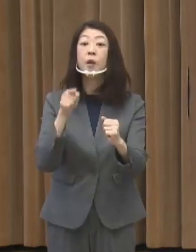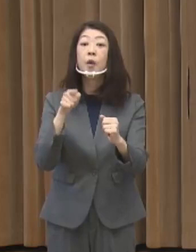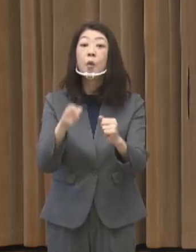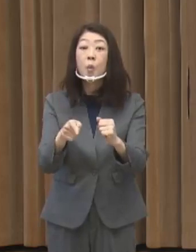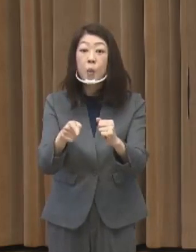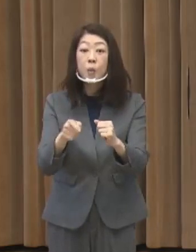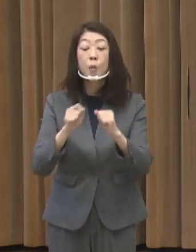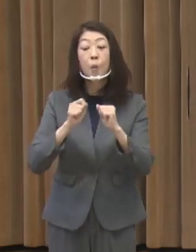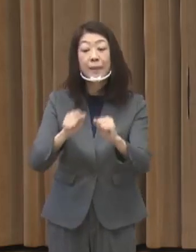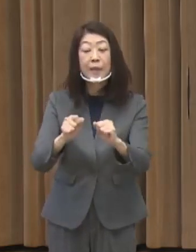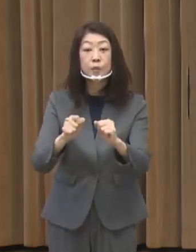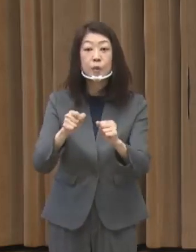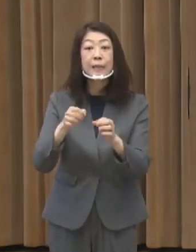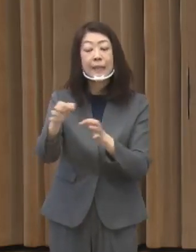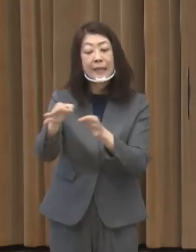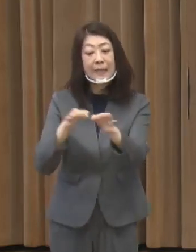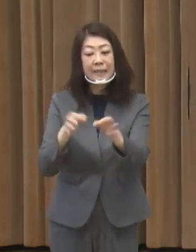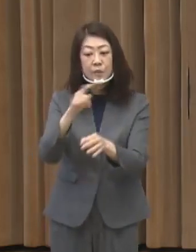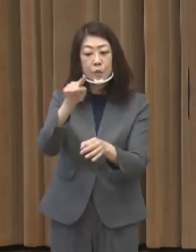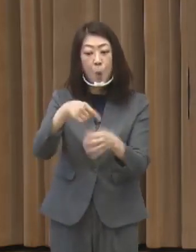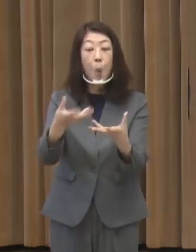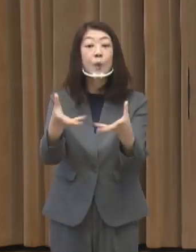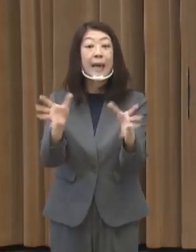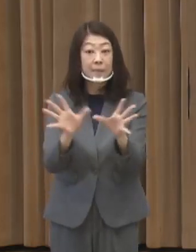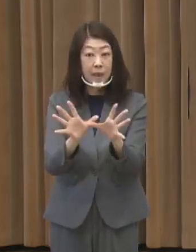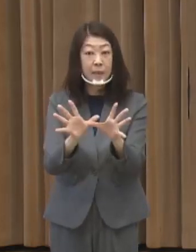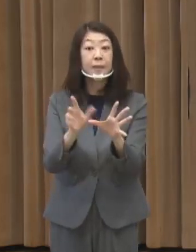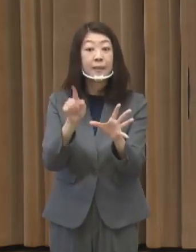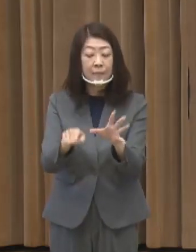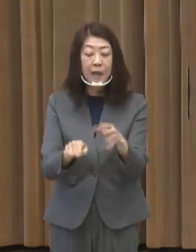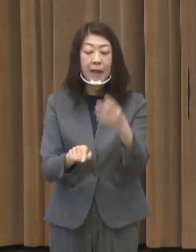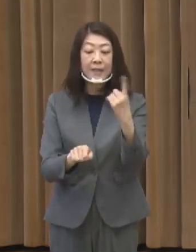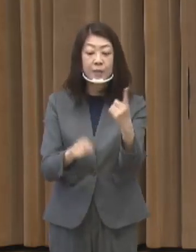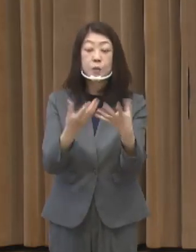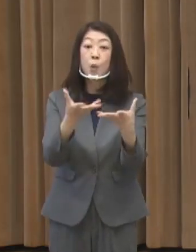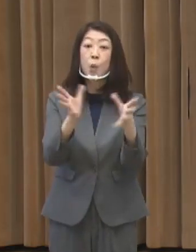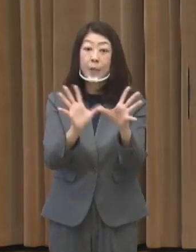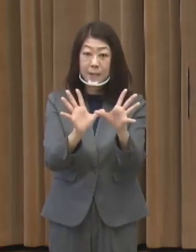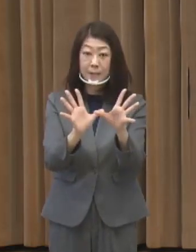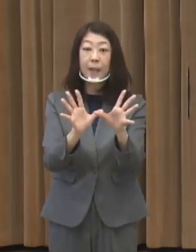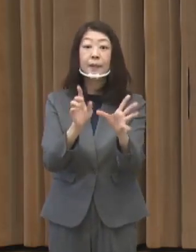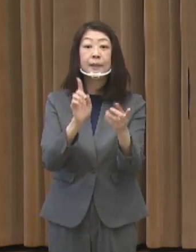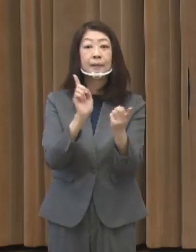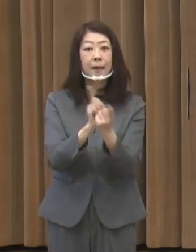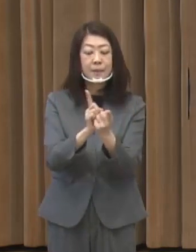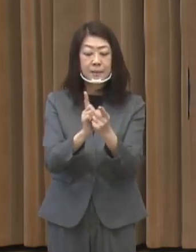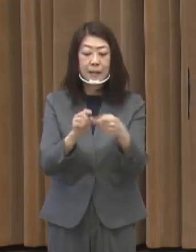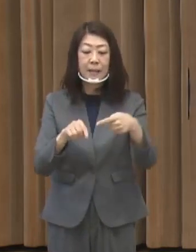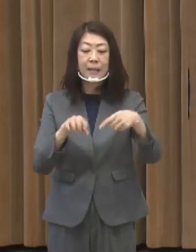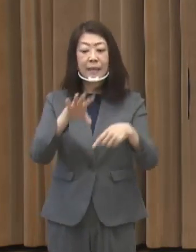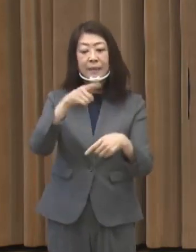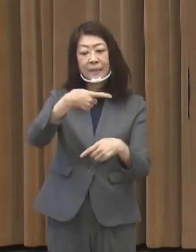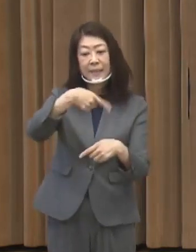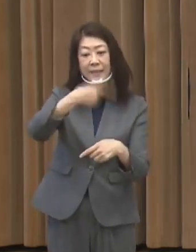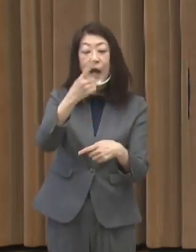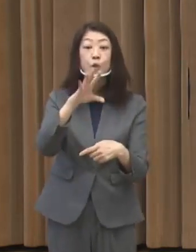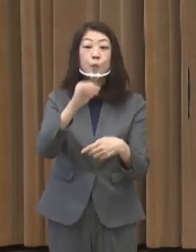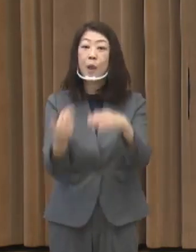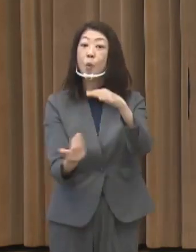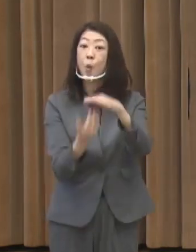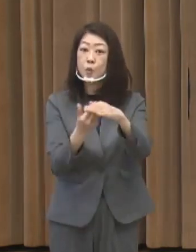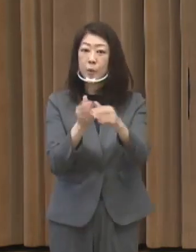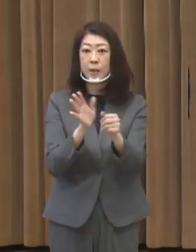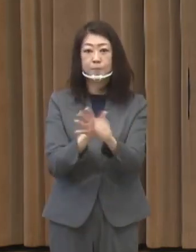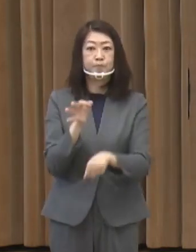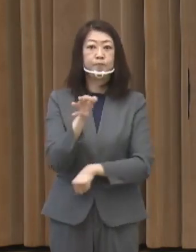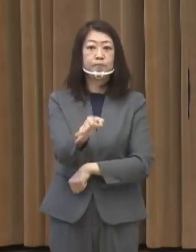行う商工団体には、1団体あたり100万円を上限に補助をして、小規模な飲食店などが十分